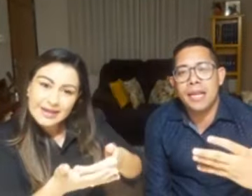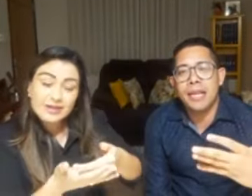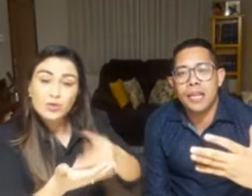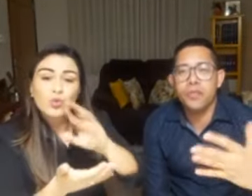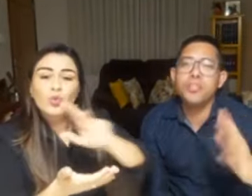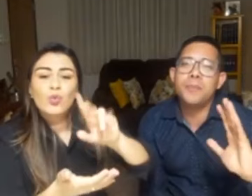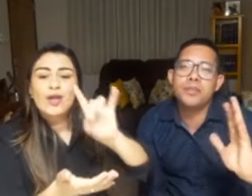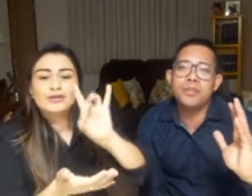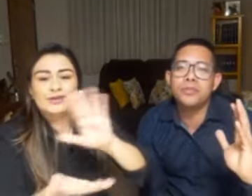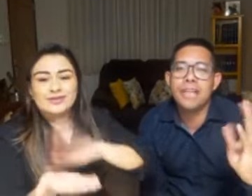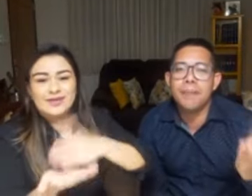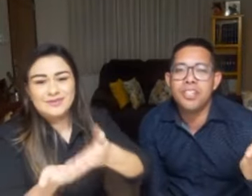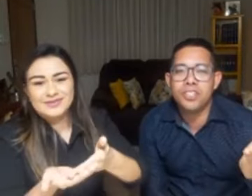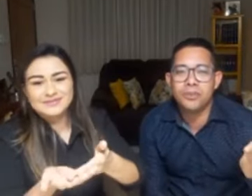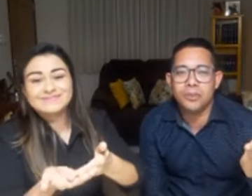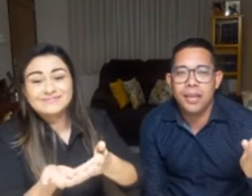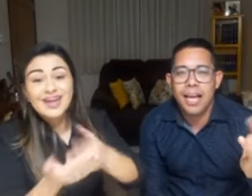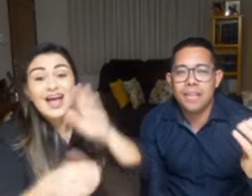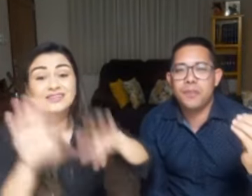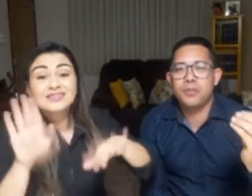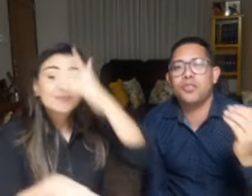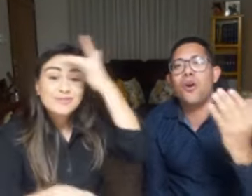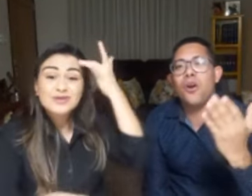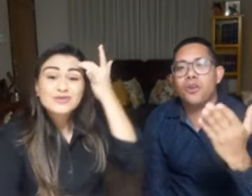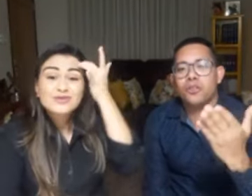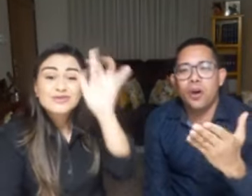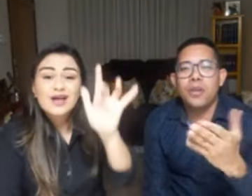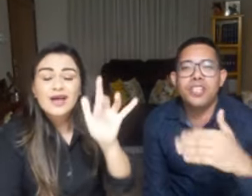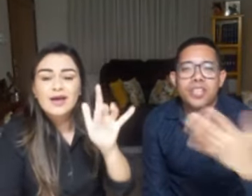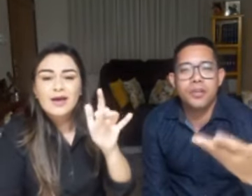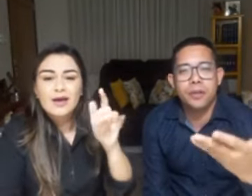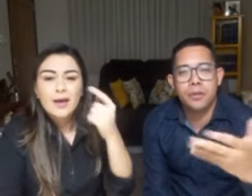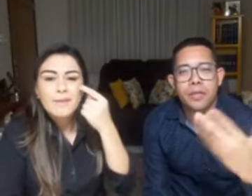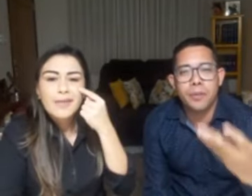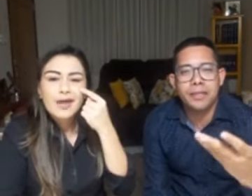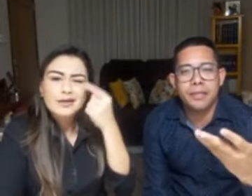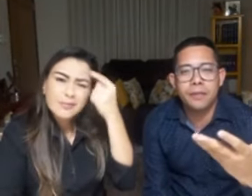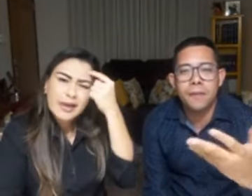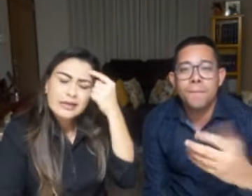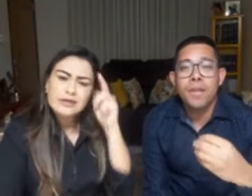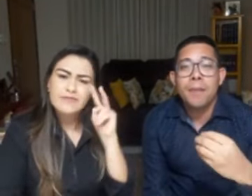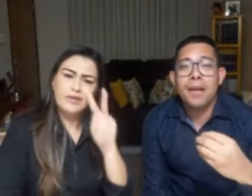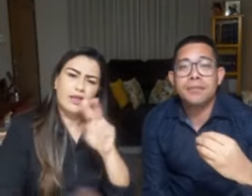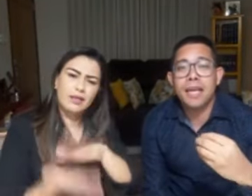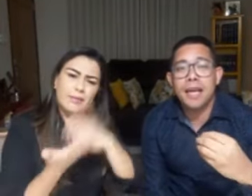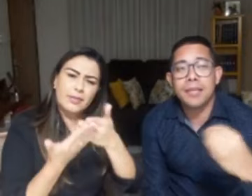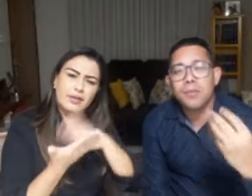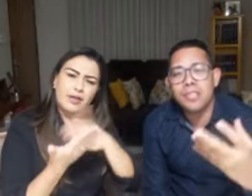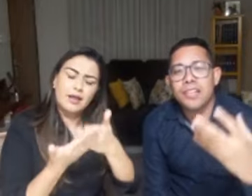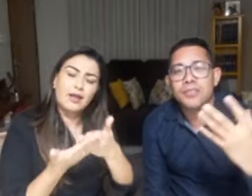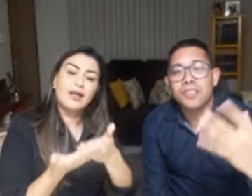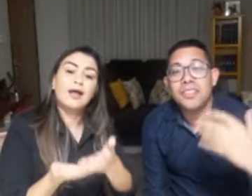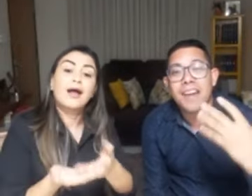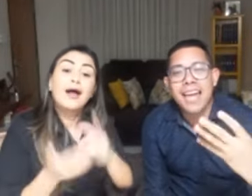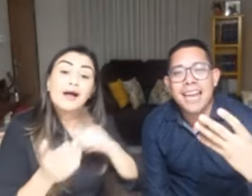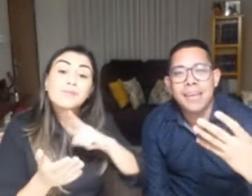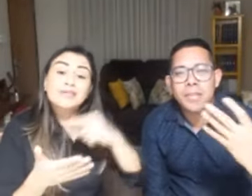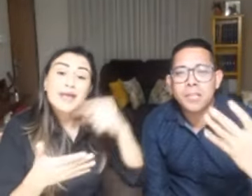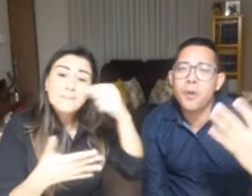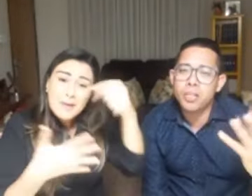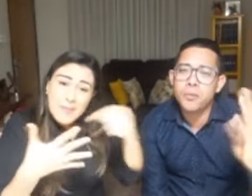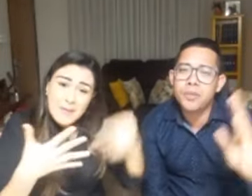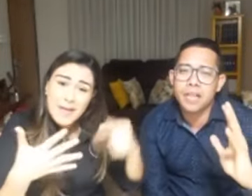interpretar na igreja. E muitas pessoas não sabem disso. As pessoas só olham a gente interpretando, mas tem muitas questões que vai